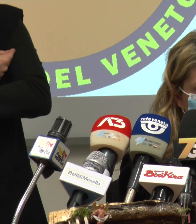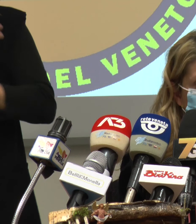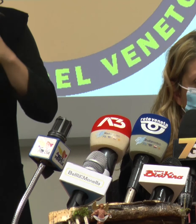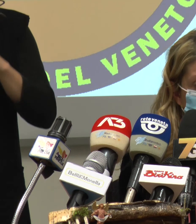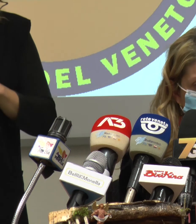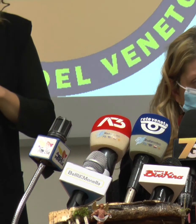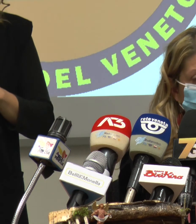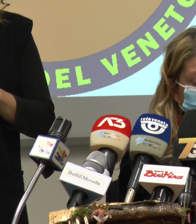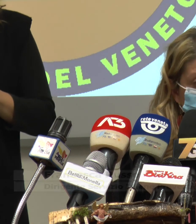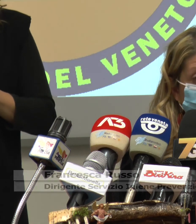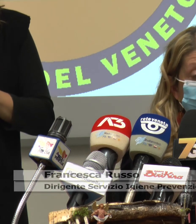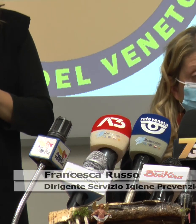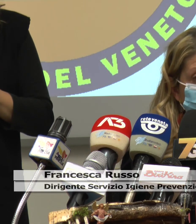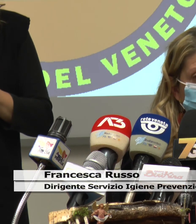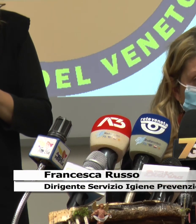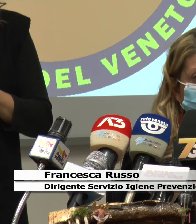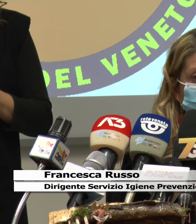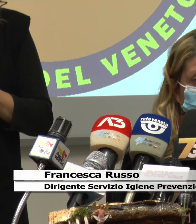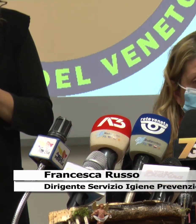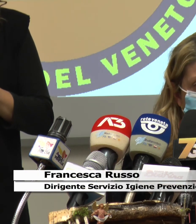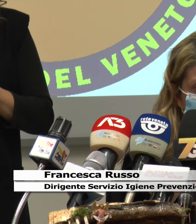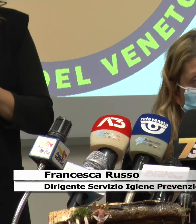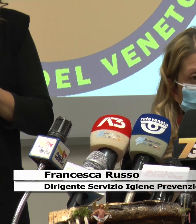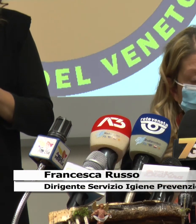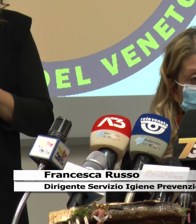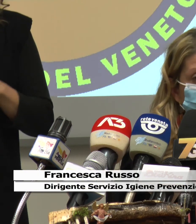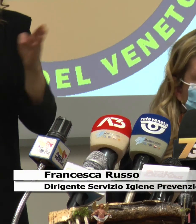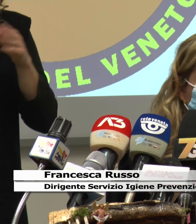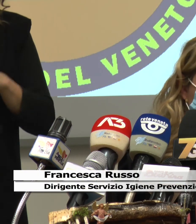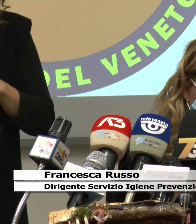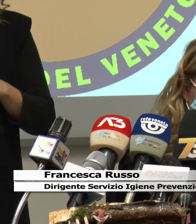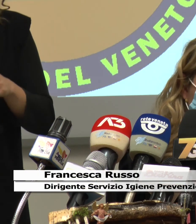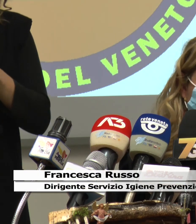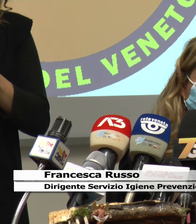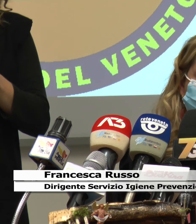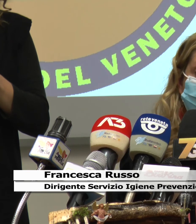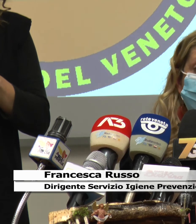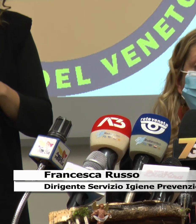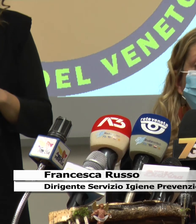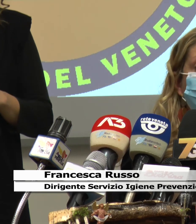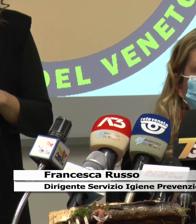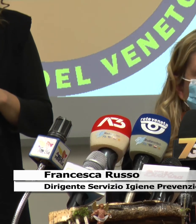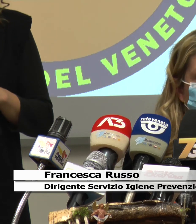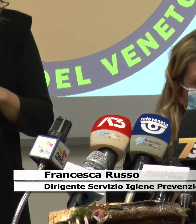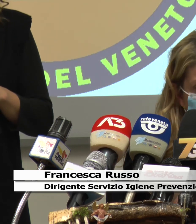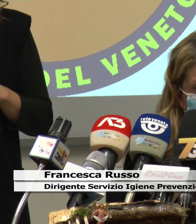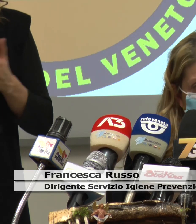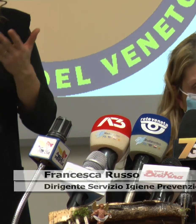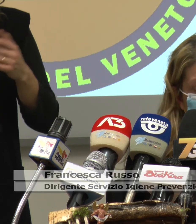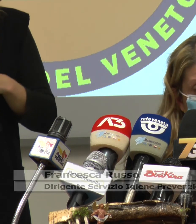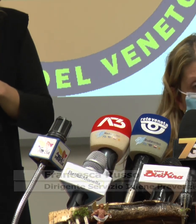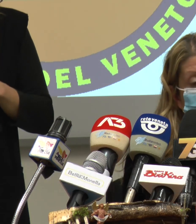residenziali, che sono quelle che fanno parte sempre della fase 1 e che sono quelli che hanno avuto la maggiore attenzione